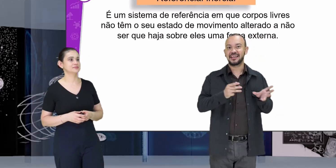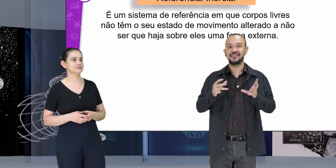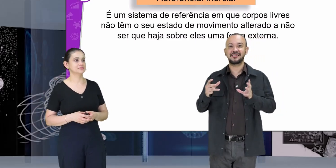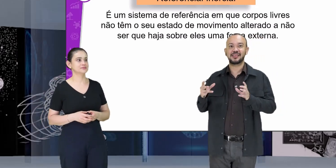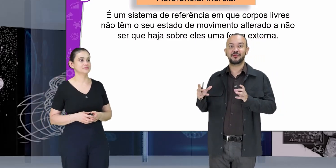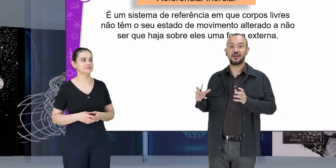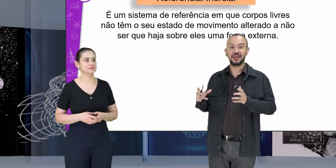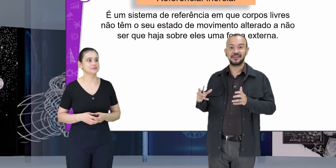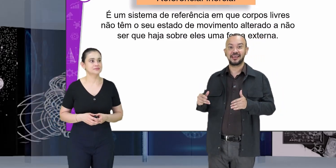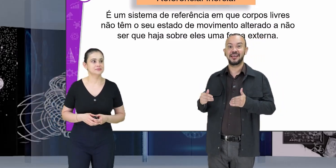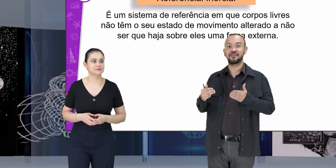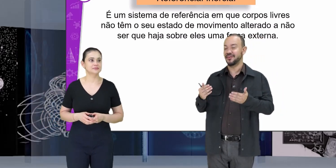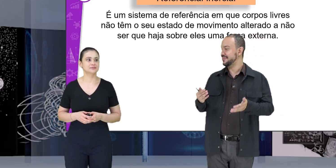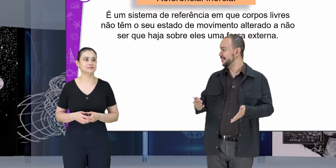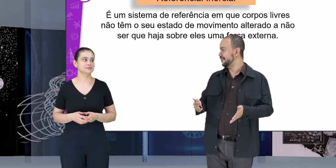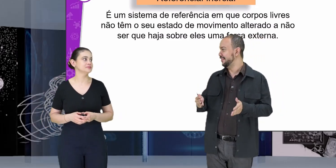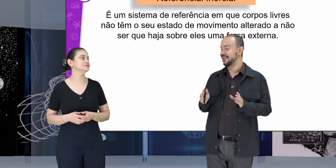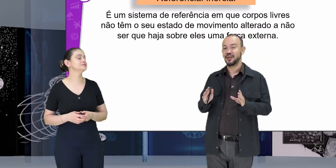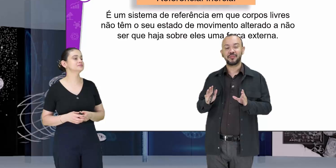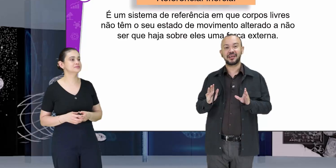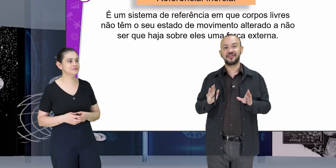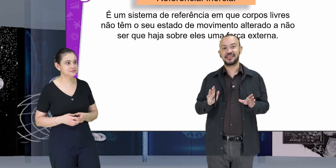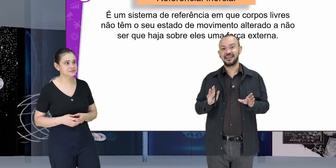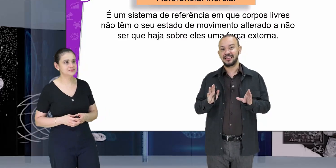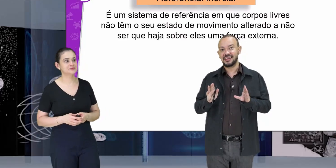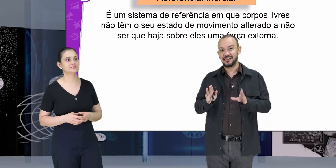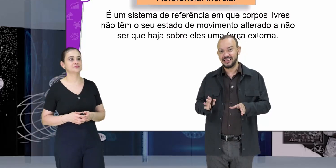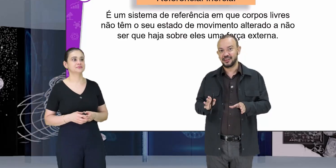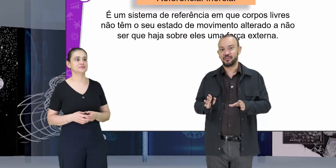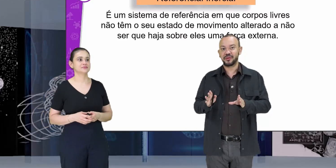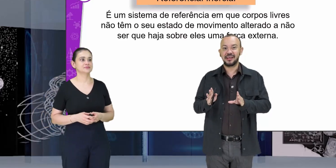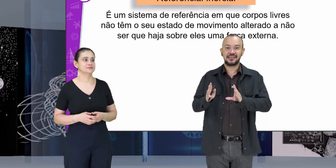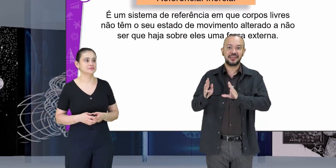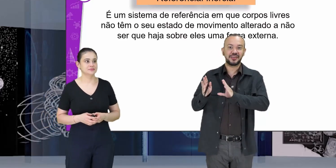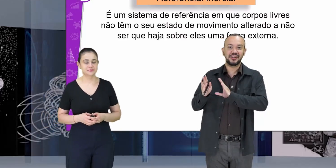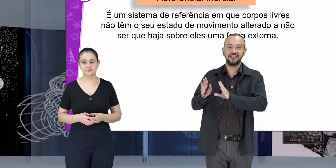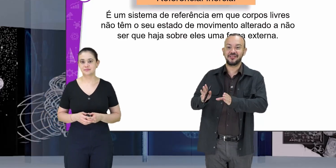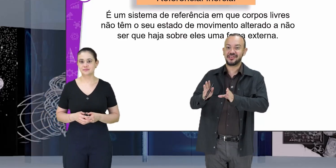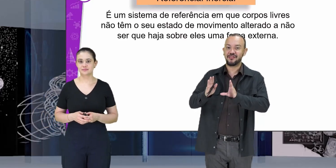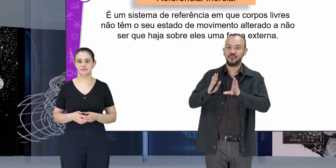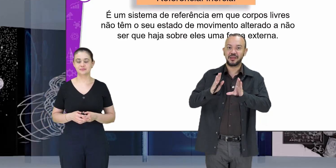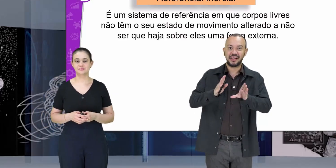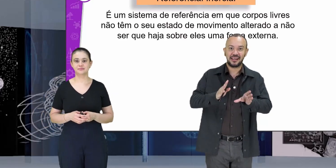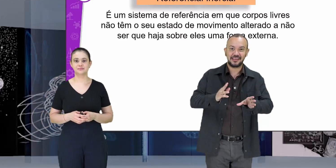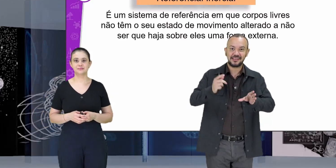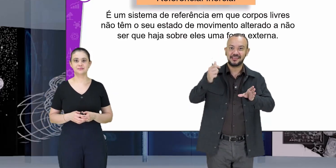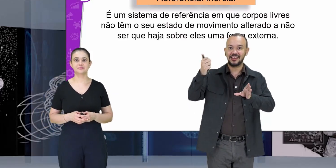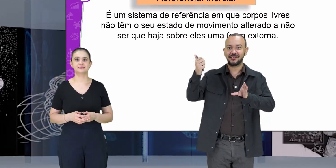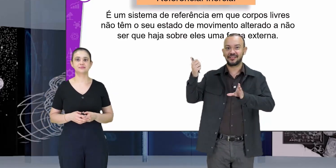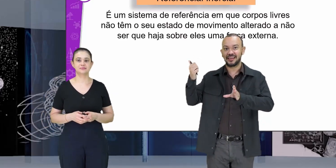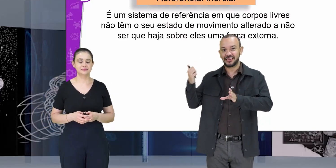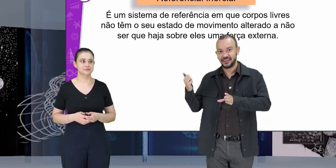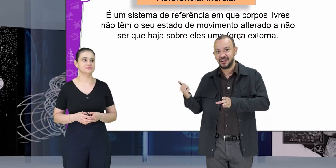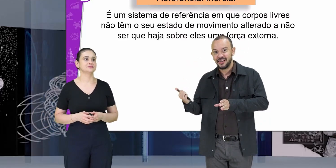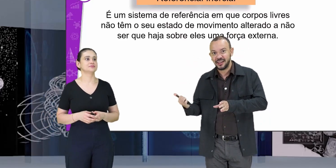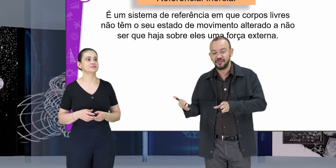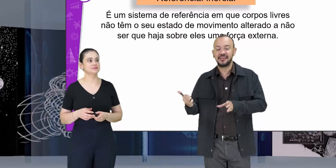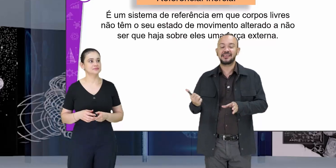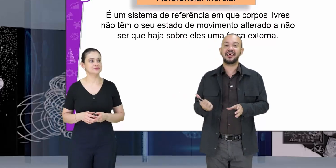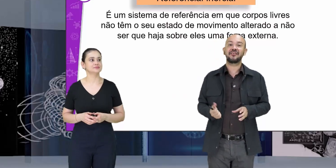aula. Aqui nós estamos apenas reforçando, né? Para que você entenda porque as leis de Newton são aplicadas dentro